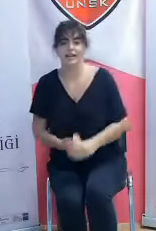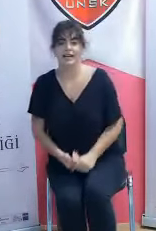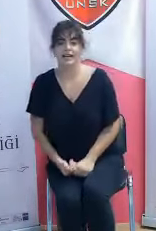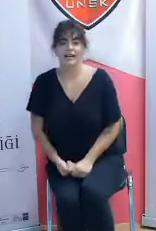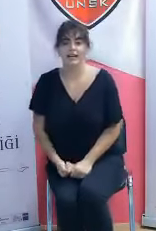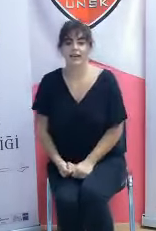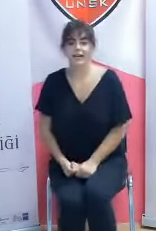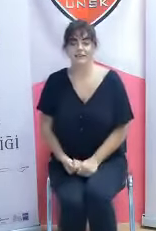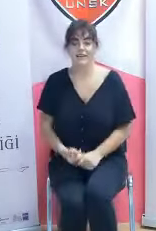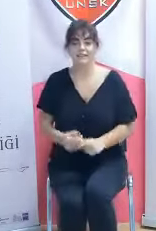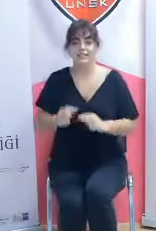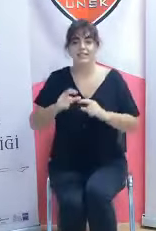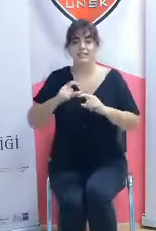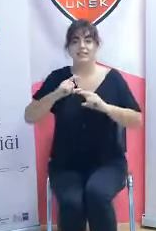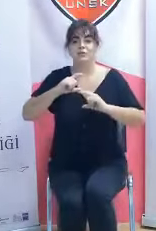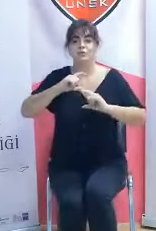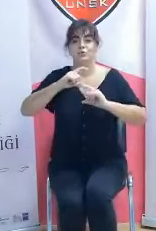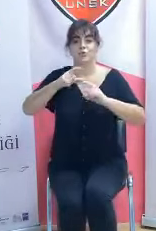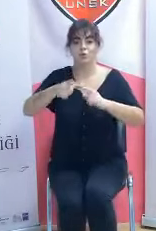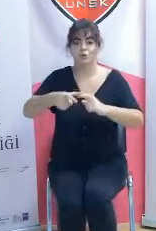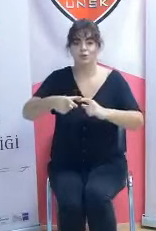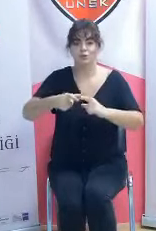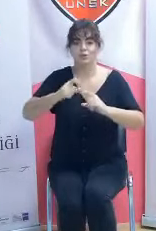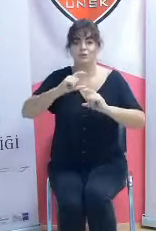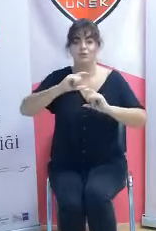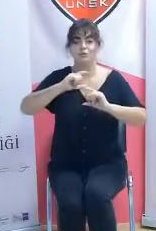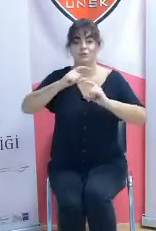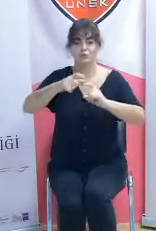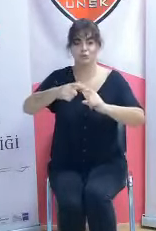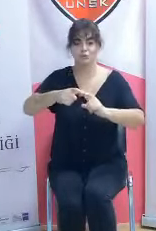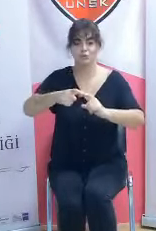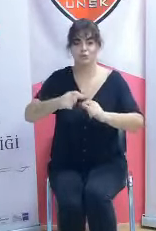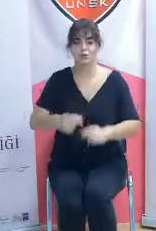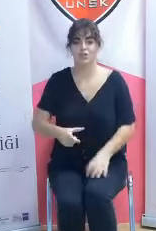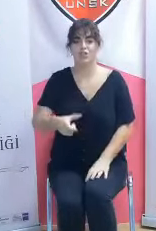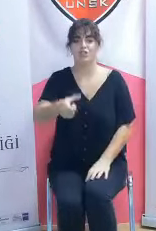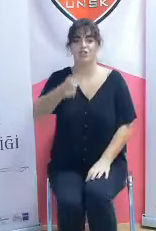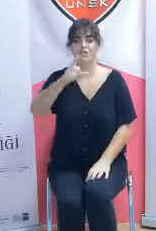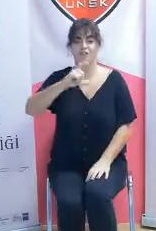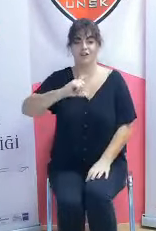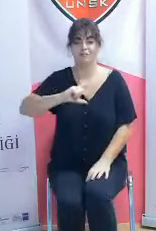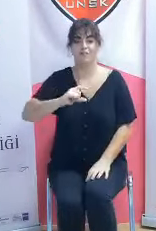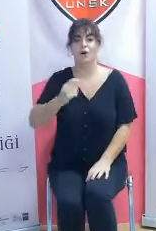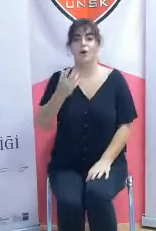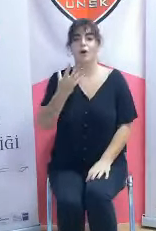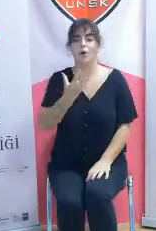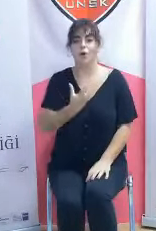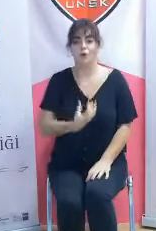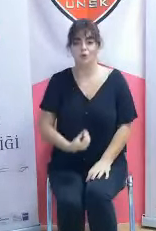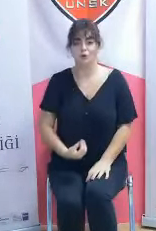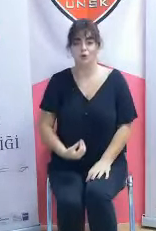Evrak. Soru. Soru. Cevap. Olur.